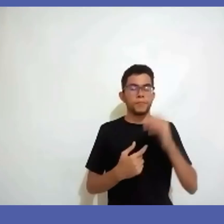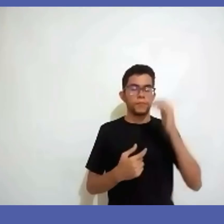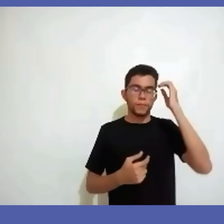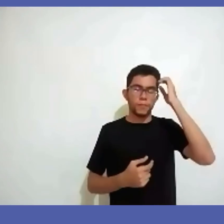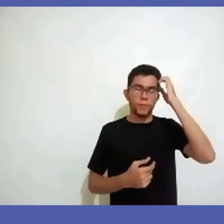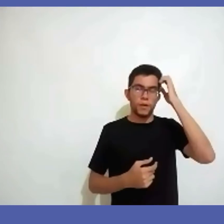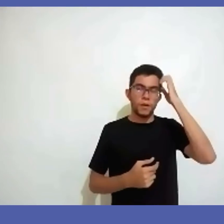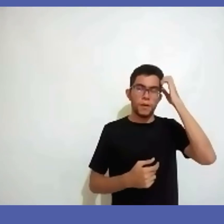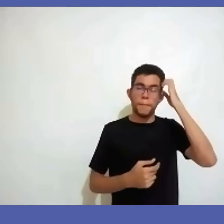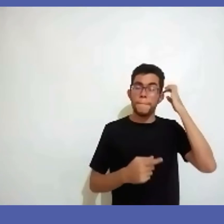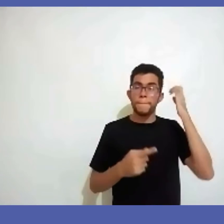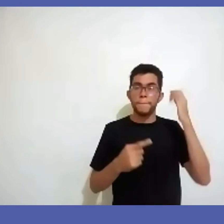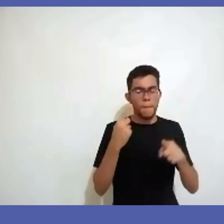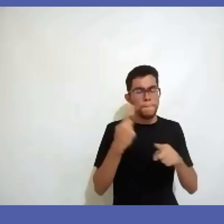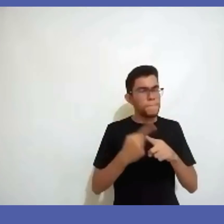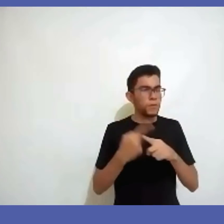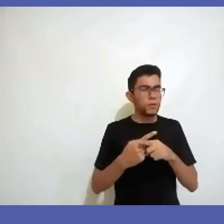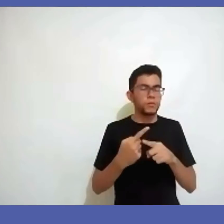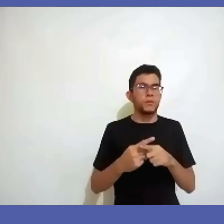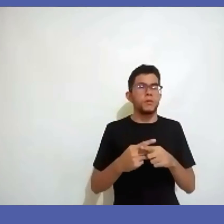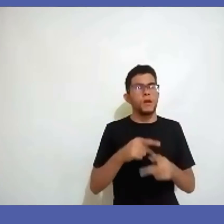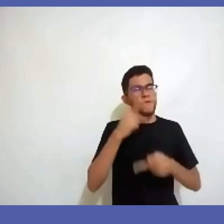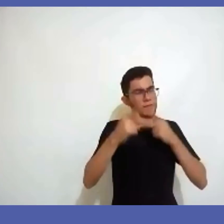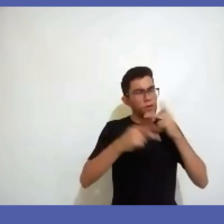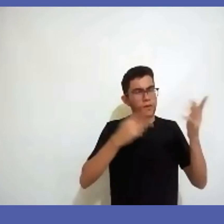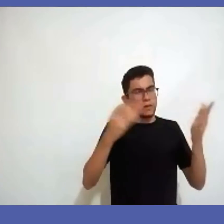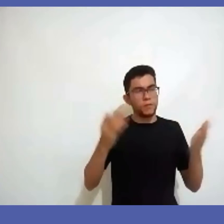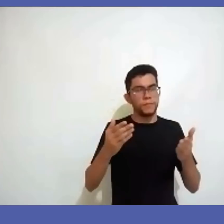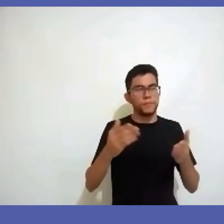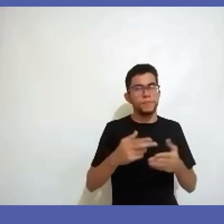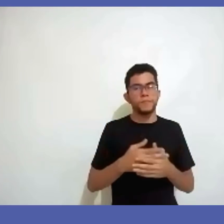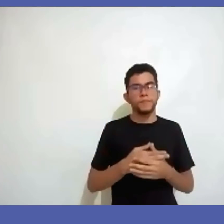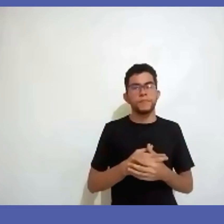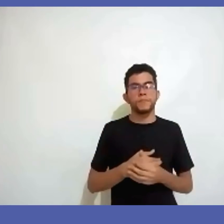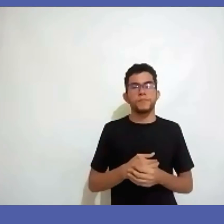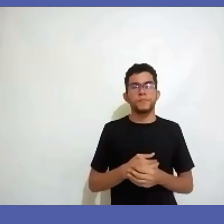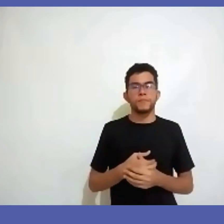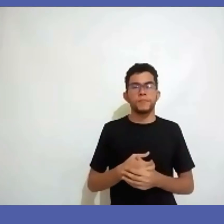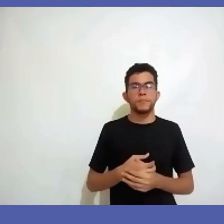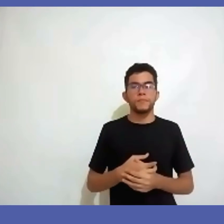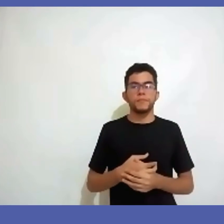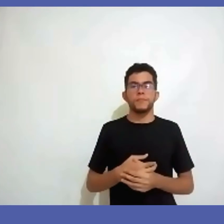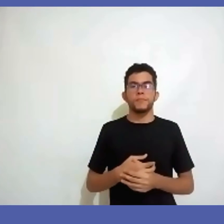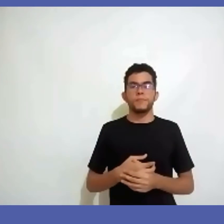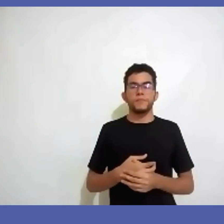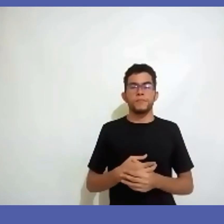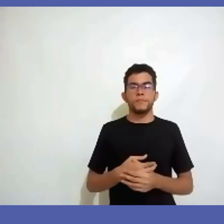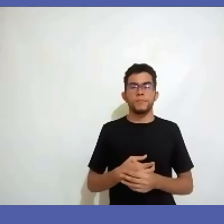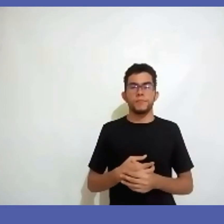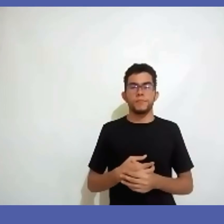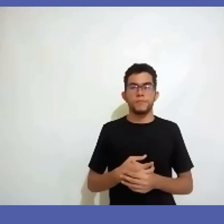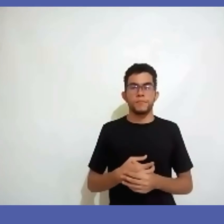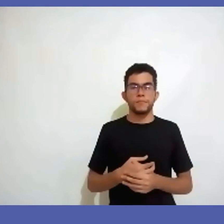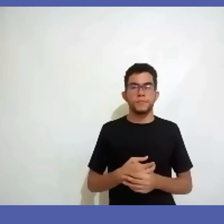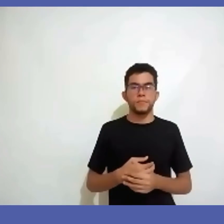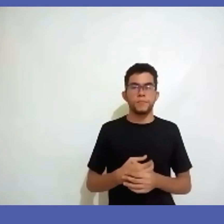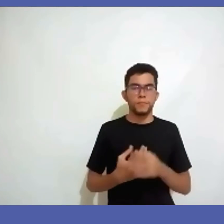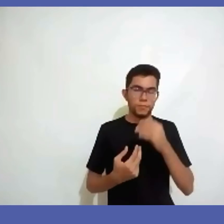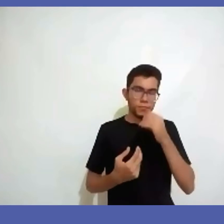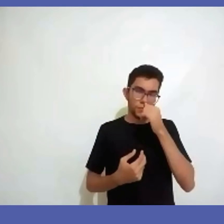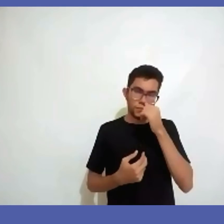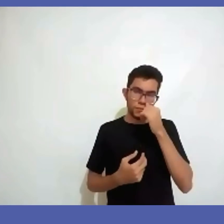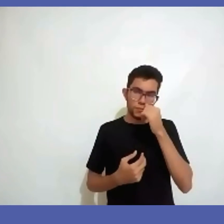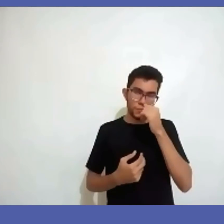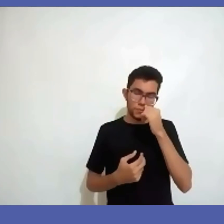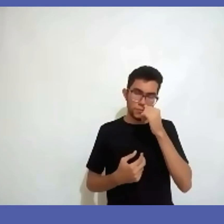É que quando... Bom, deixe-me comentar mais uma coisa. Em Canaã,